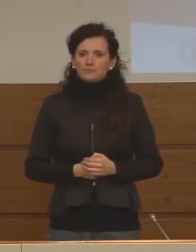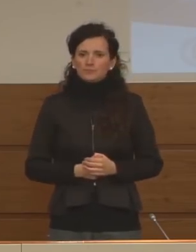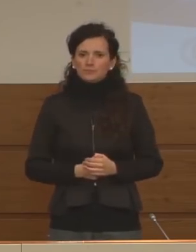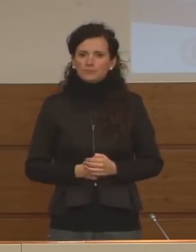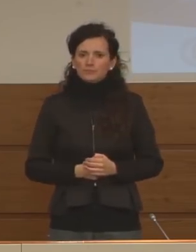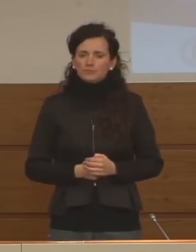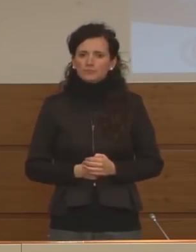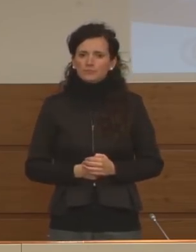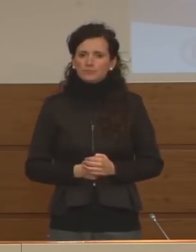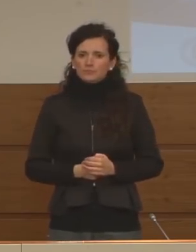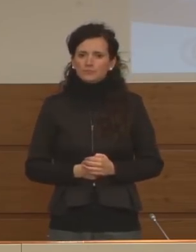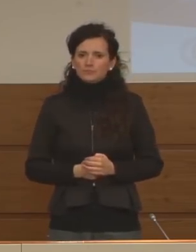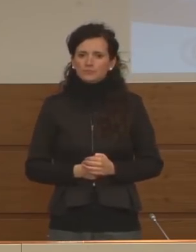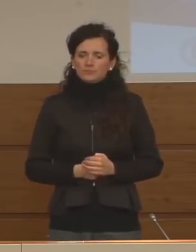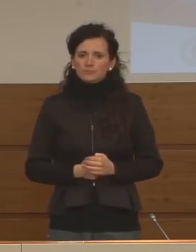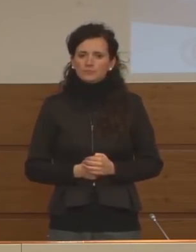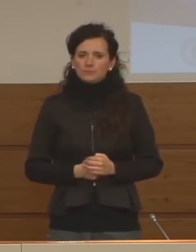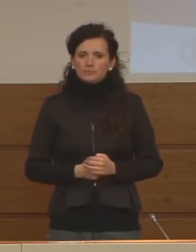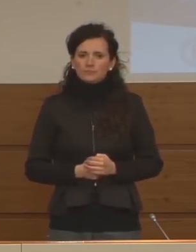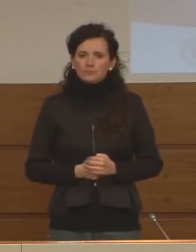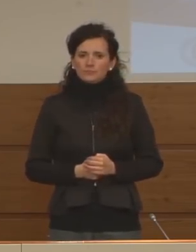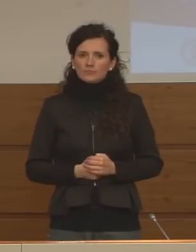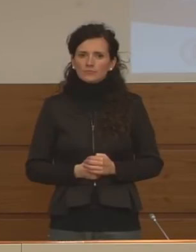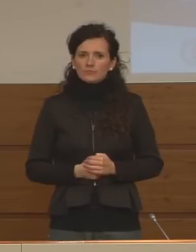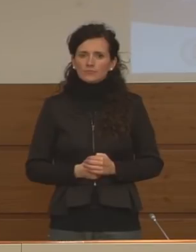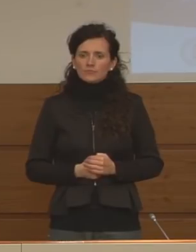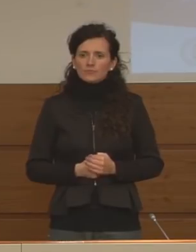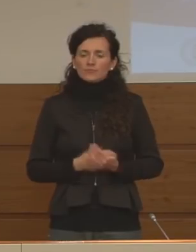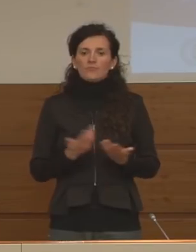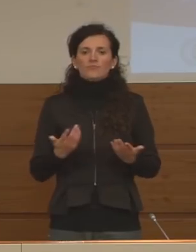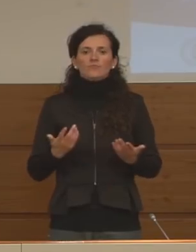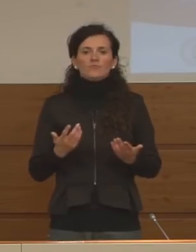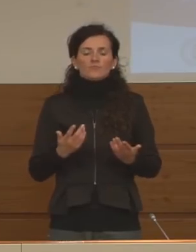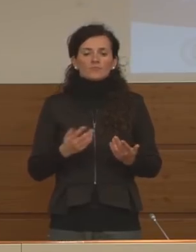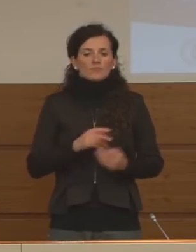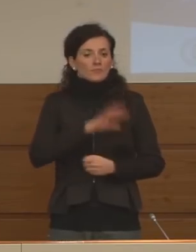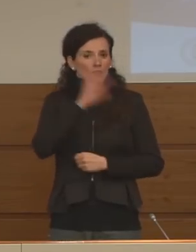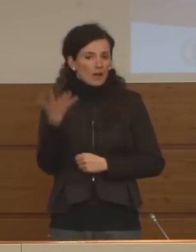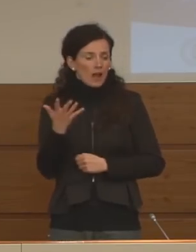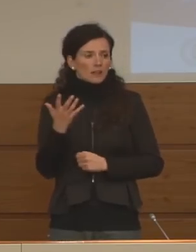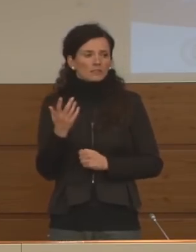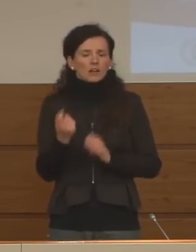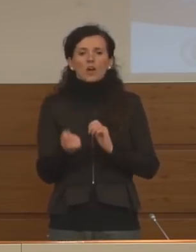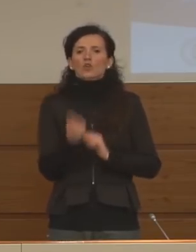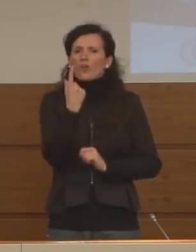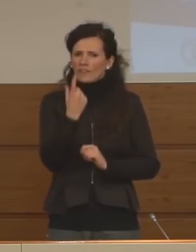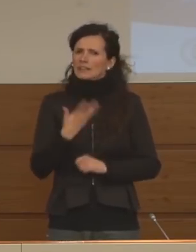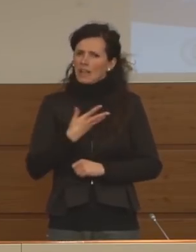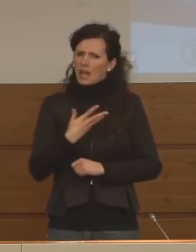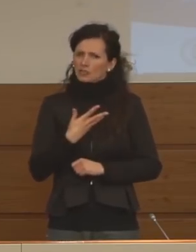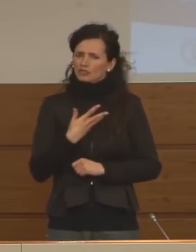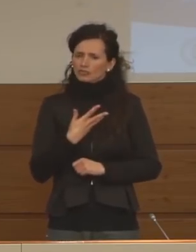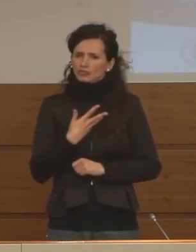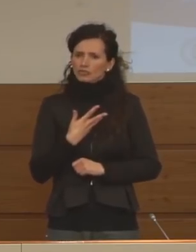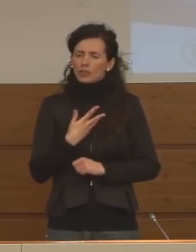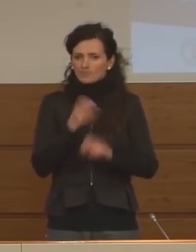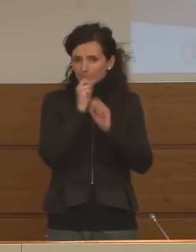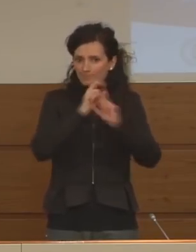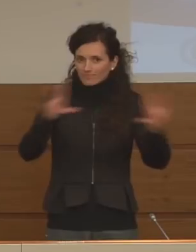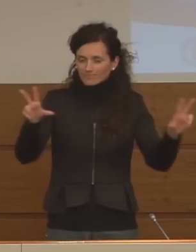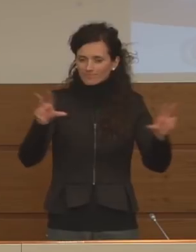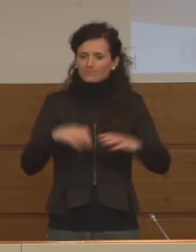la seconda è se volete ancora più importante novità che devo annunciare